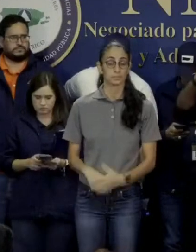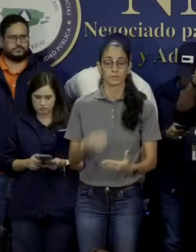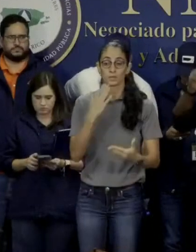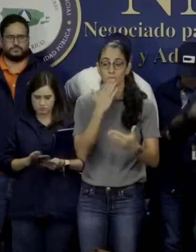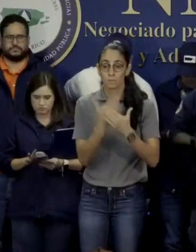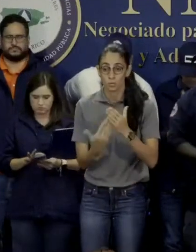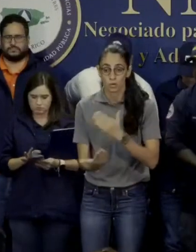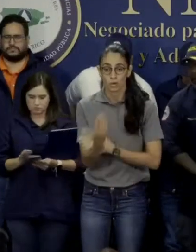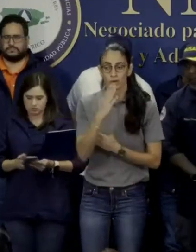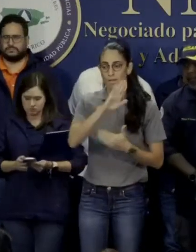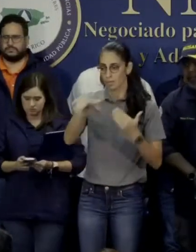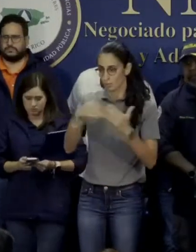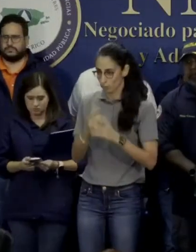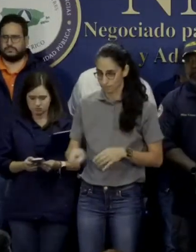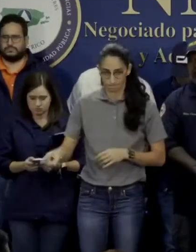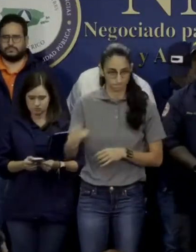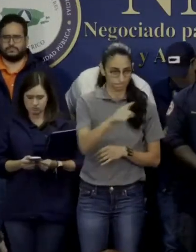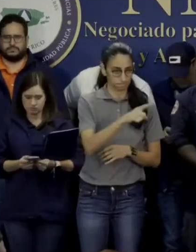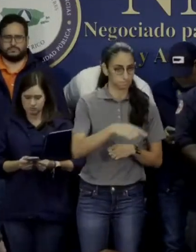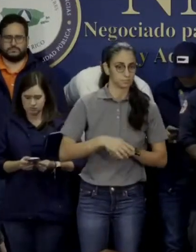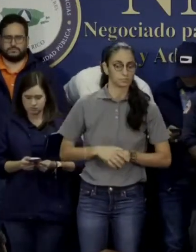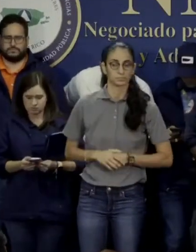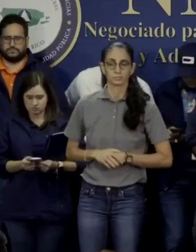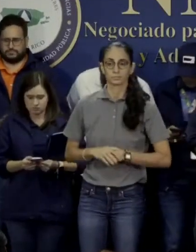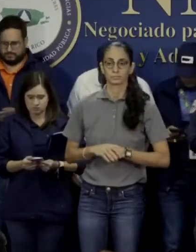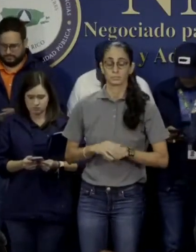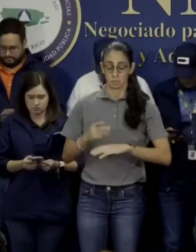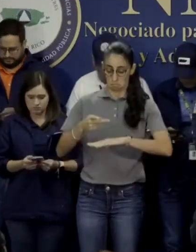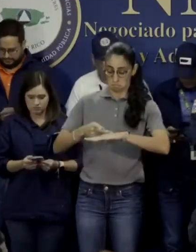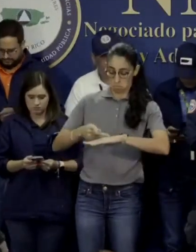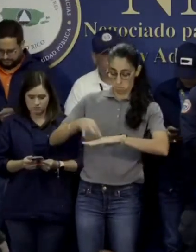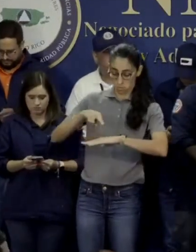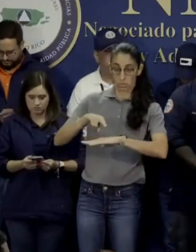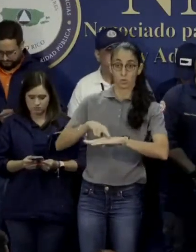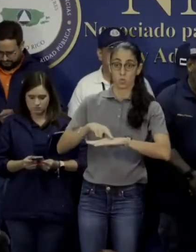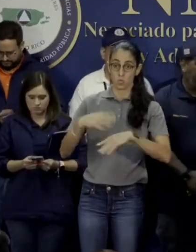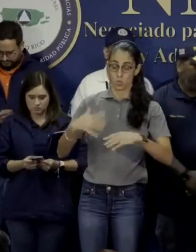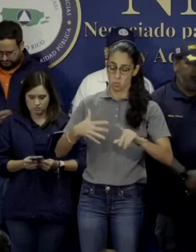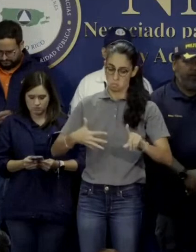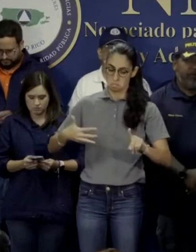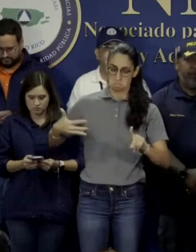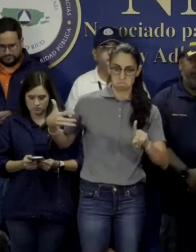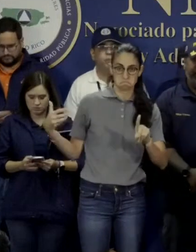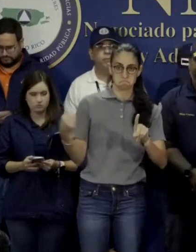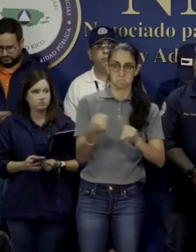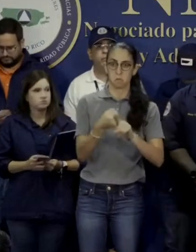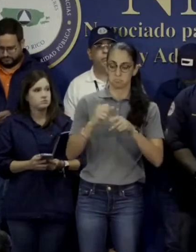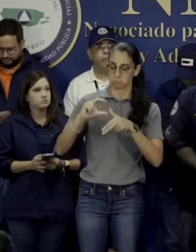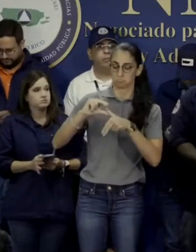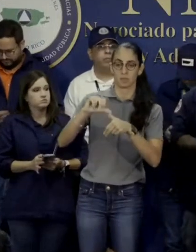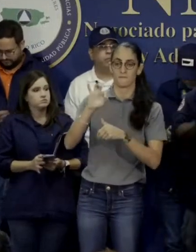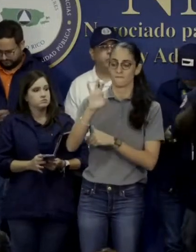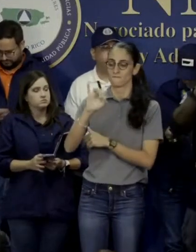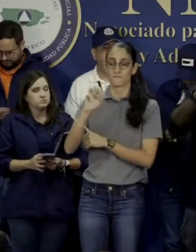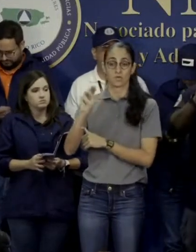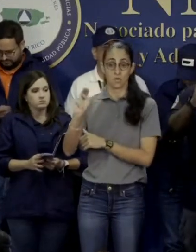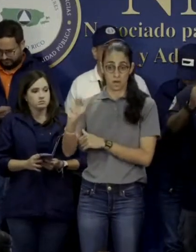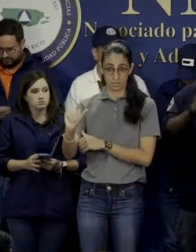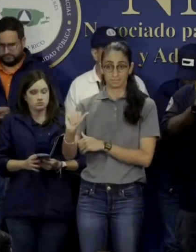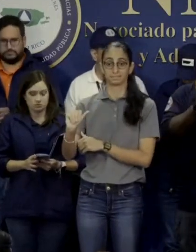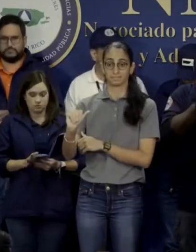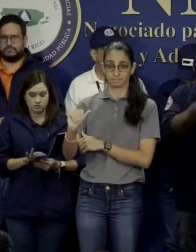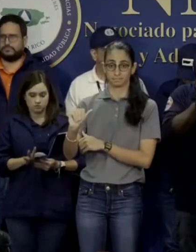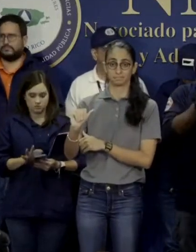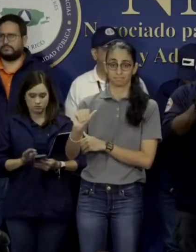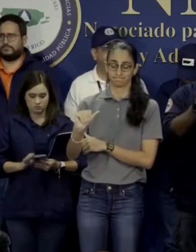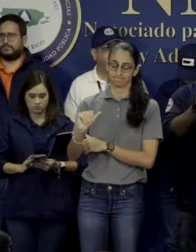Buenos días a todas y a todos. Puerto Rico ha sido azotado seriamente por el huracán Fiona